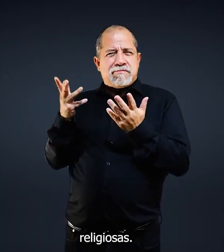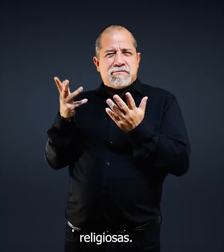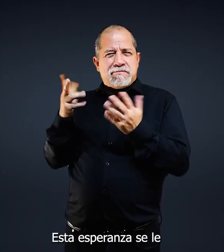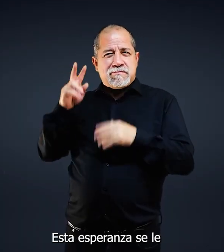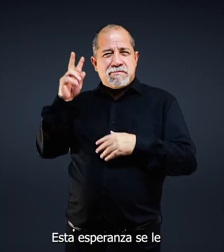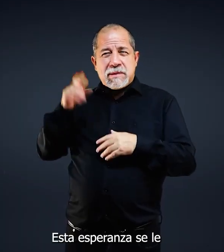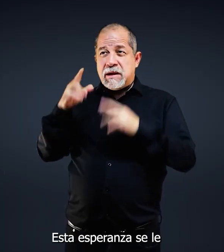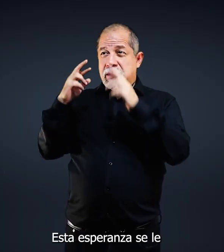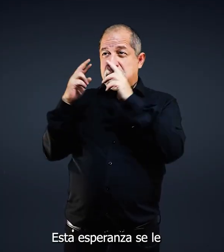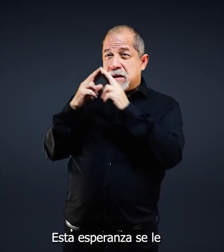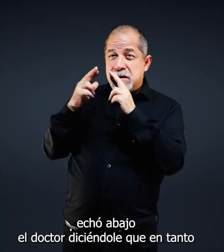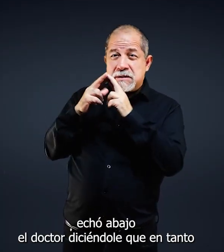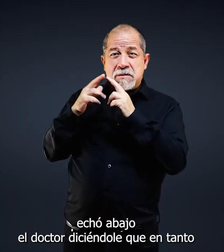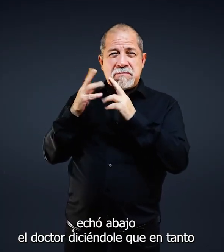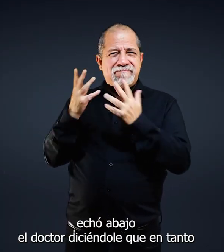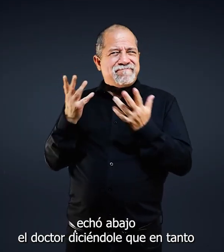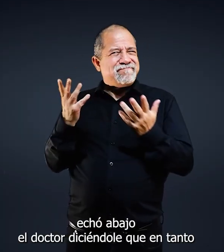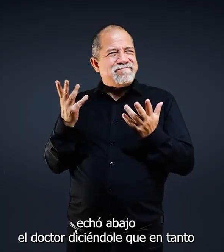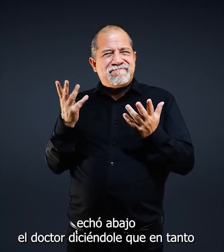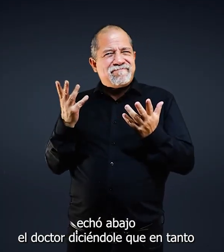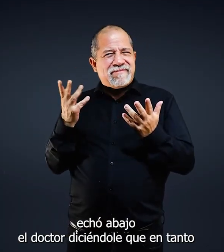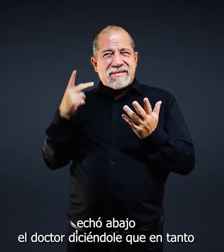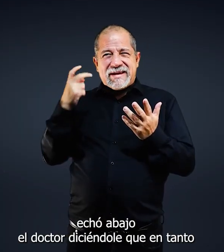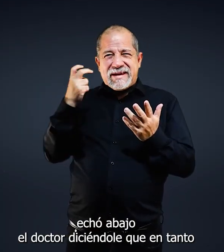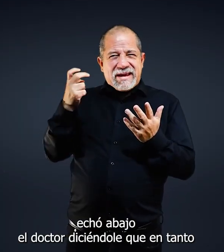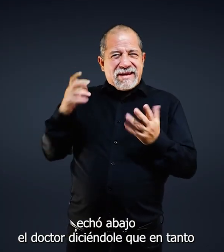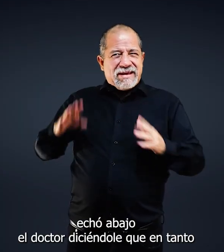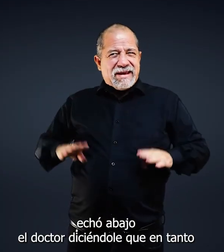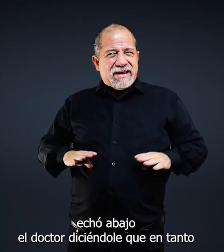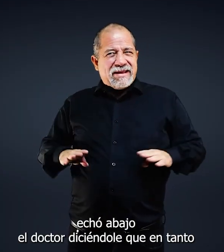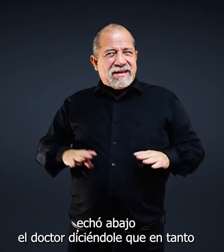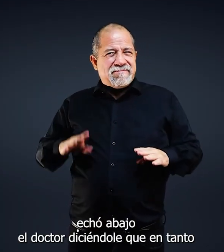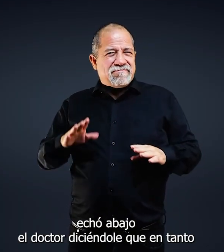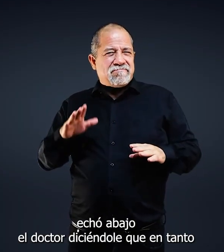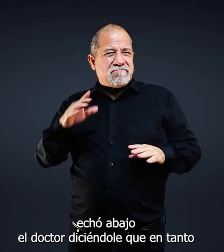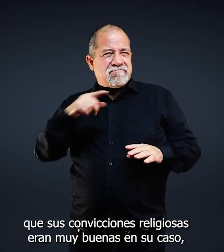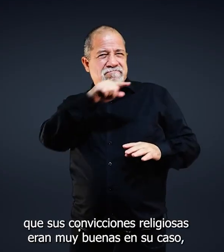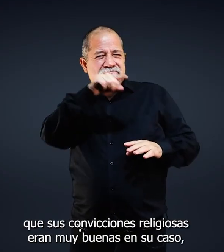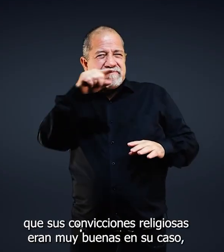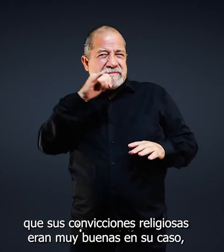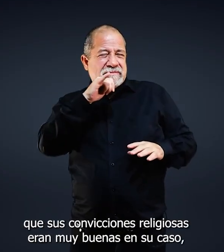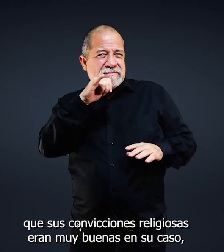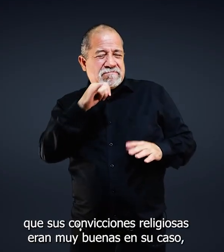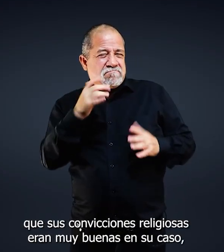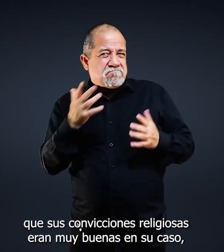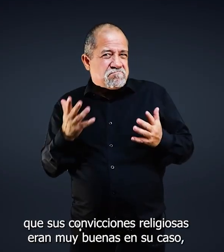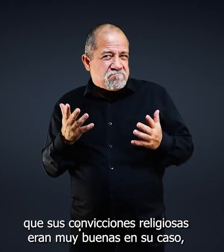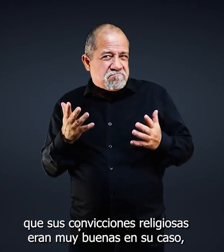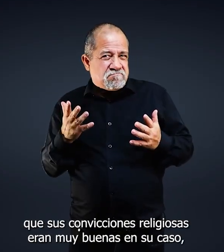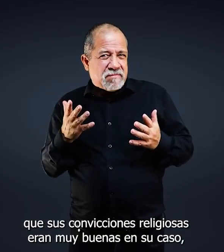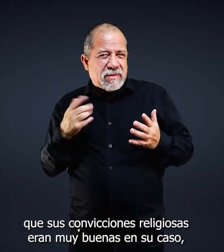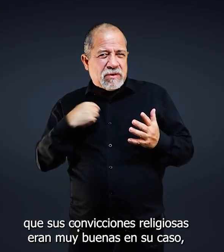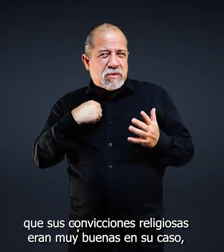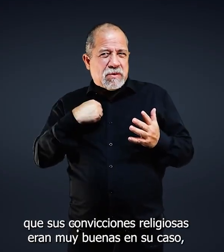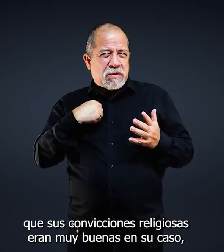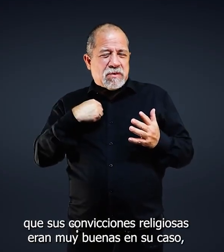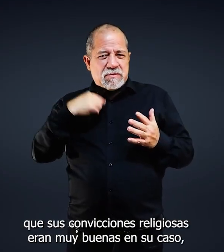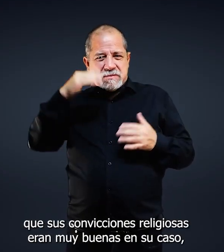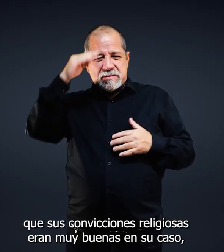Esta esperanza se la echó abajo el doctor diciéndole que, en tanto que sus convicciones religiosas eran muy buenas, en su